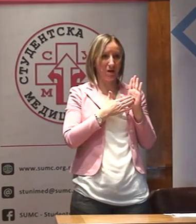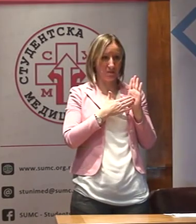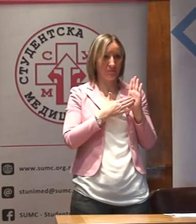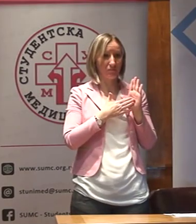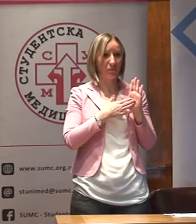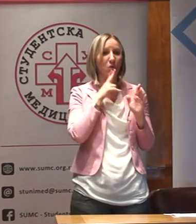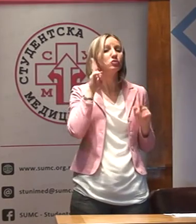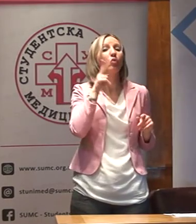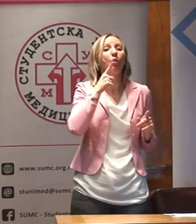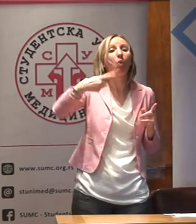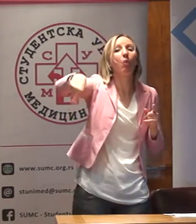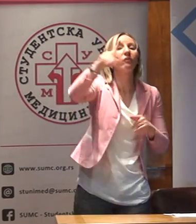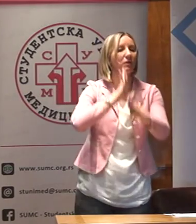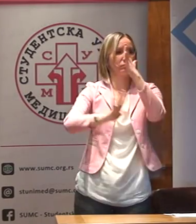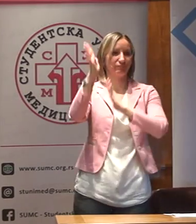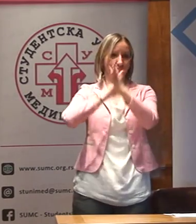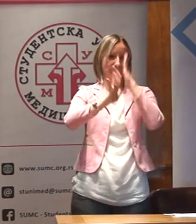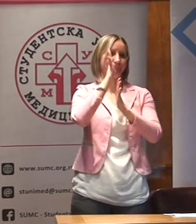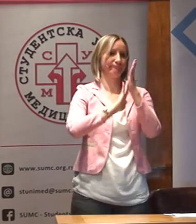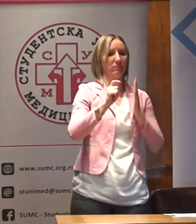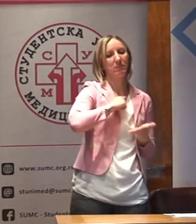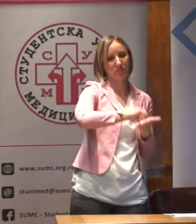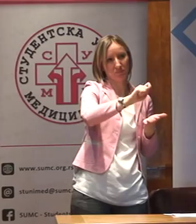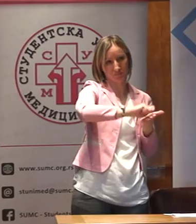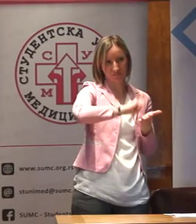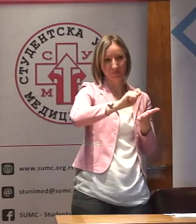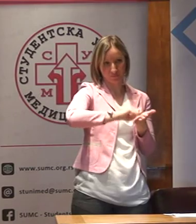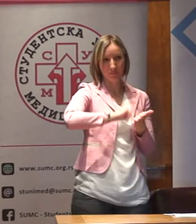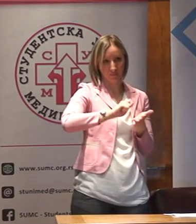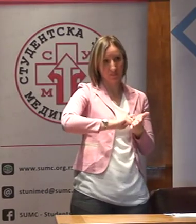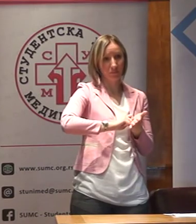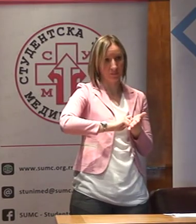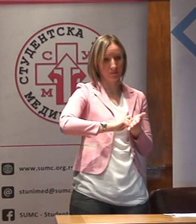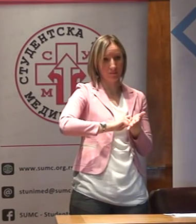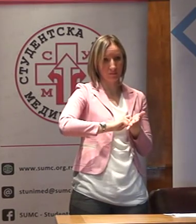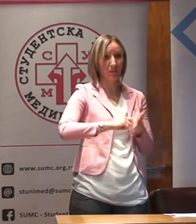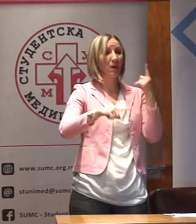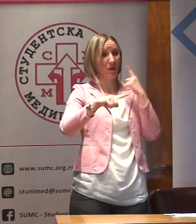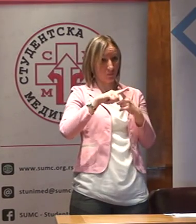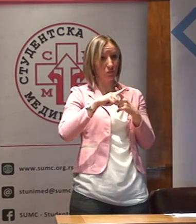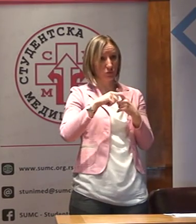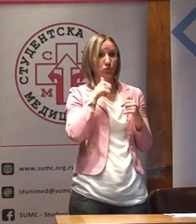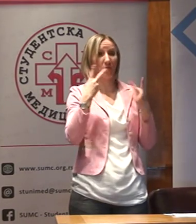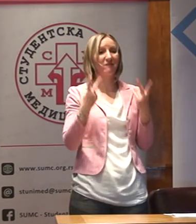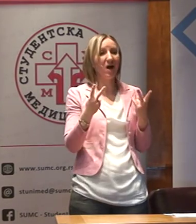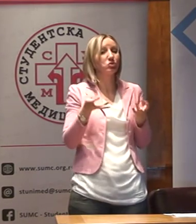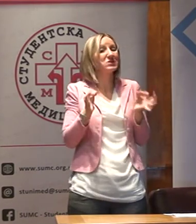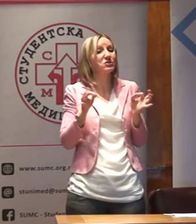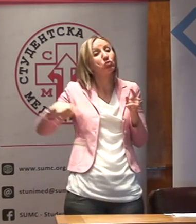I što je najvažnije, u knjizi možete naći mnoge primere koje smo dobili od gluvih i nagluvih osoba.